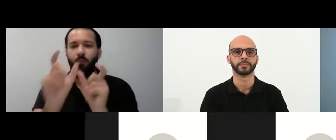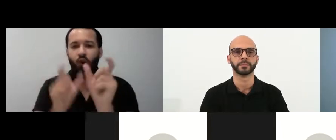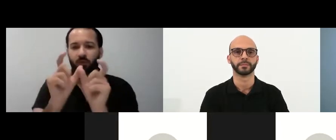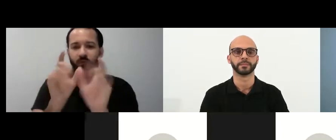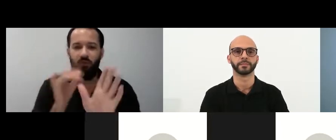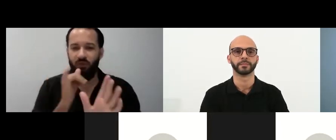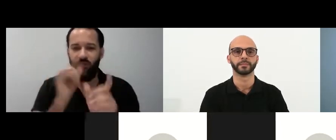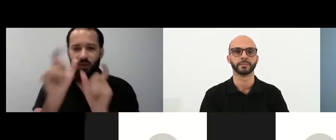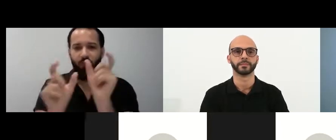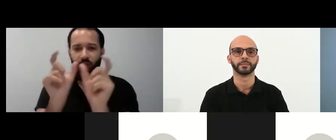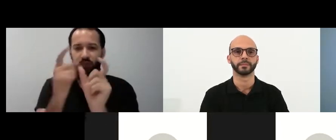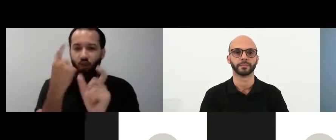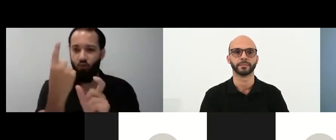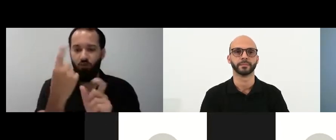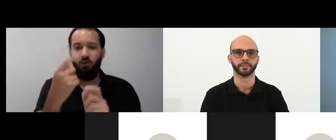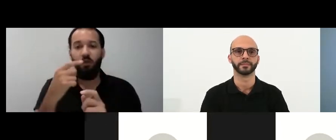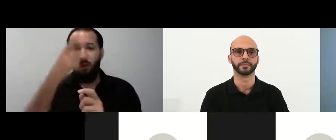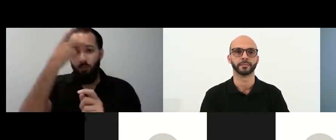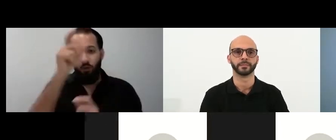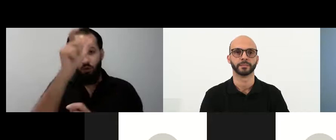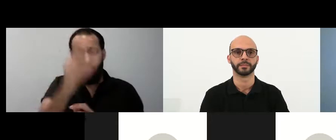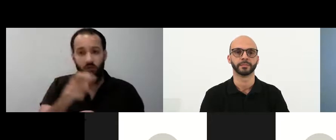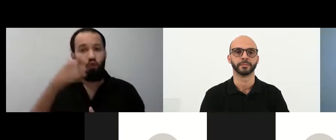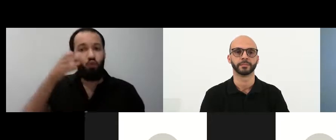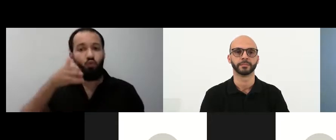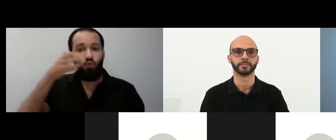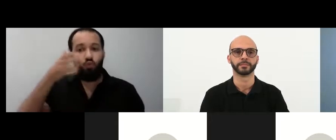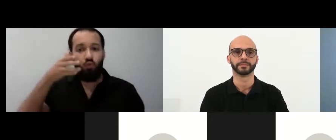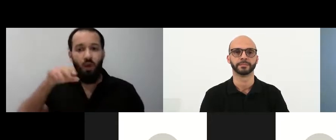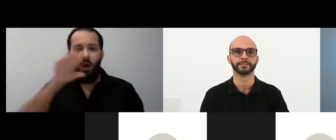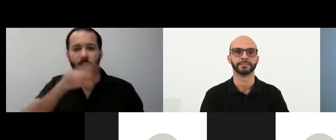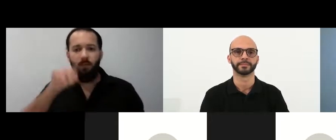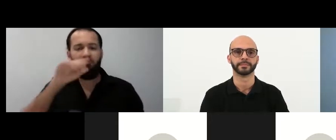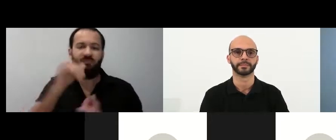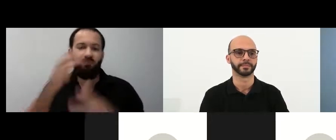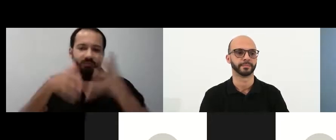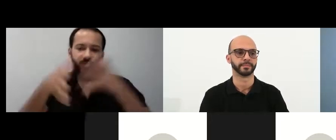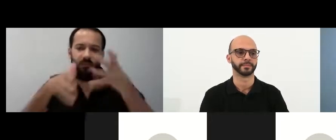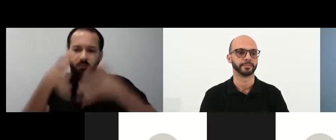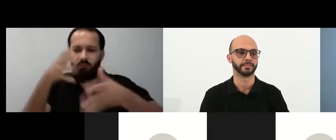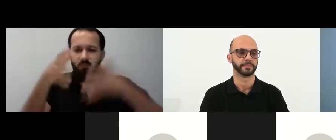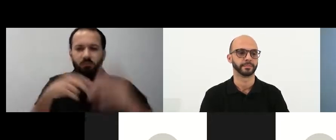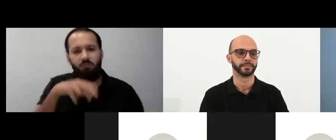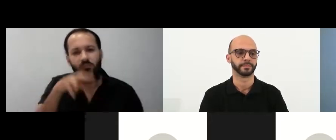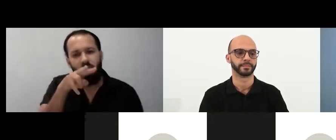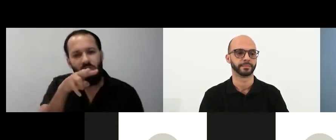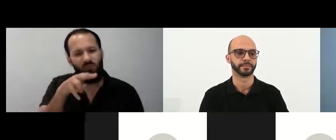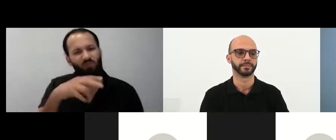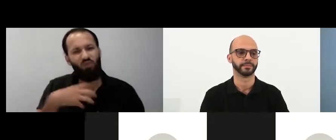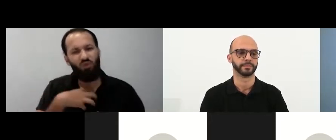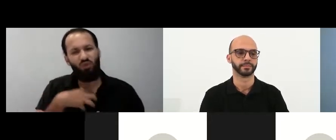né? E, por exemplo, eu vou falar aqui, por exemplo, sobre morfologia, por exemplo, palestras, né? O que